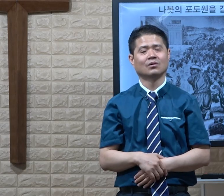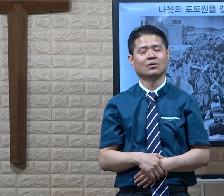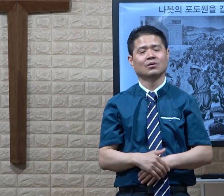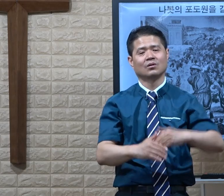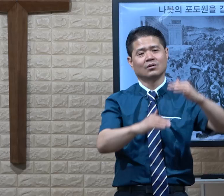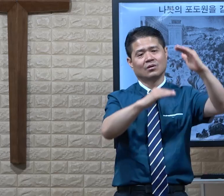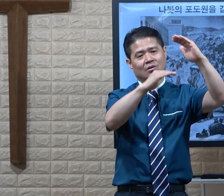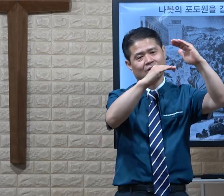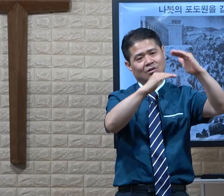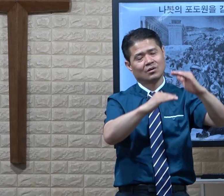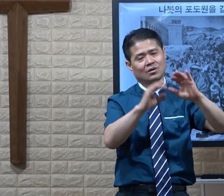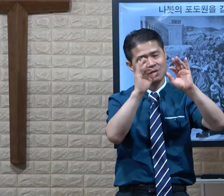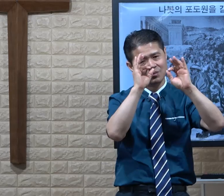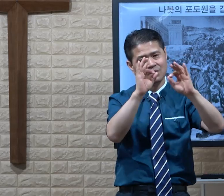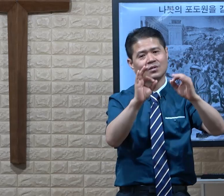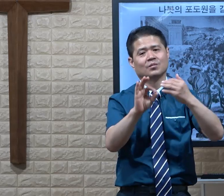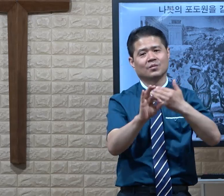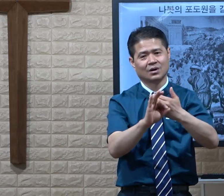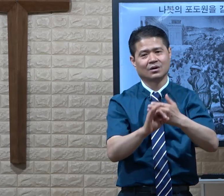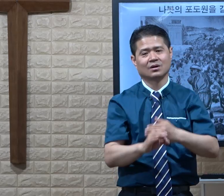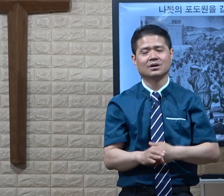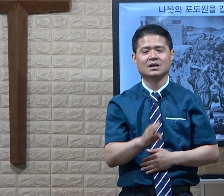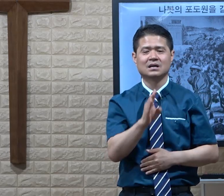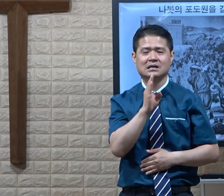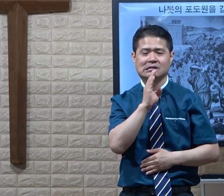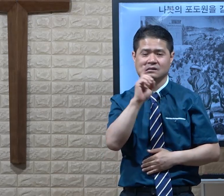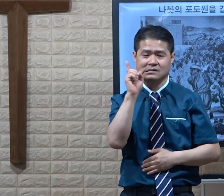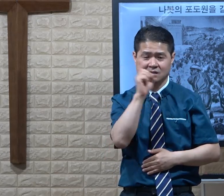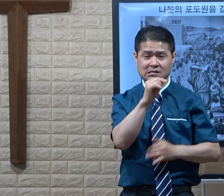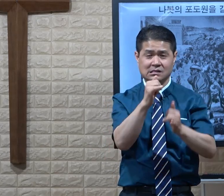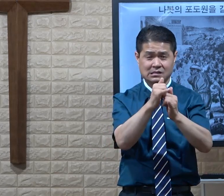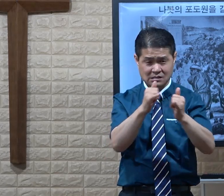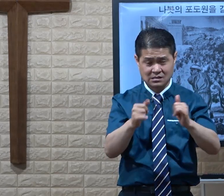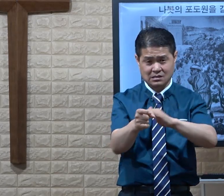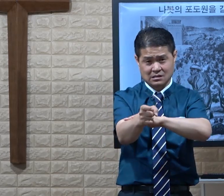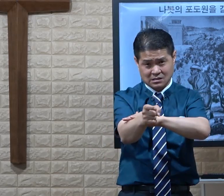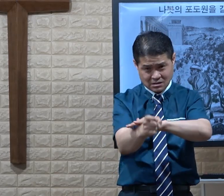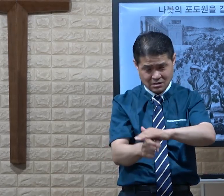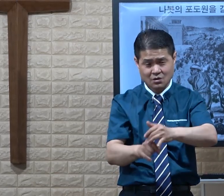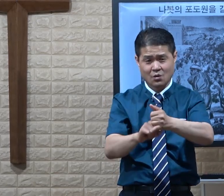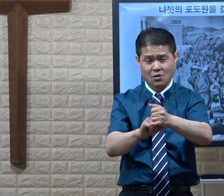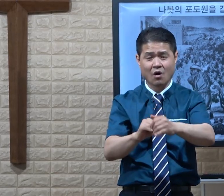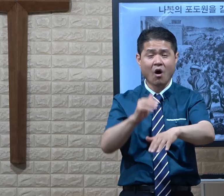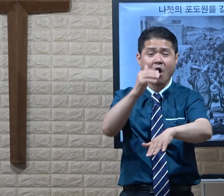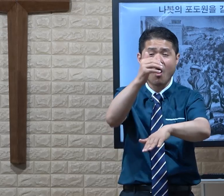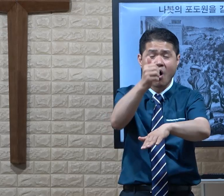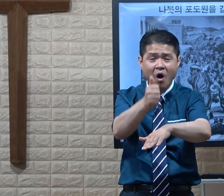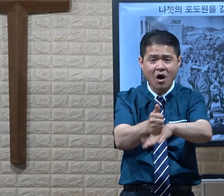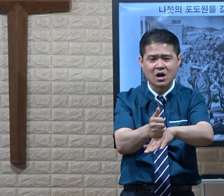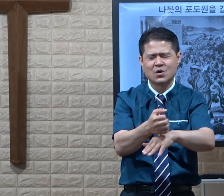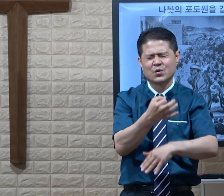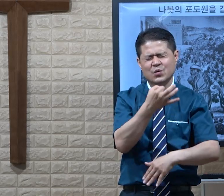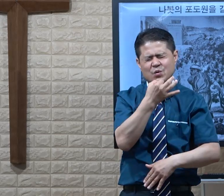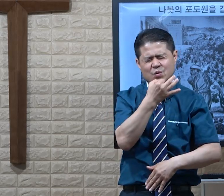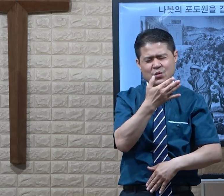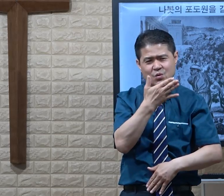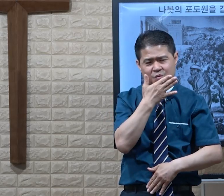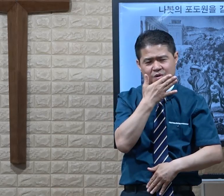아닙니까? 그 맥락을 보고 우리가 생각해 보십시오. 악인들이 아무리 우리를 괴롭히고